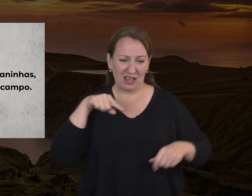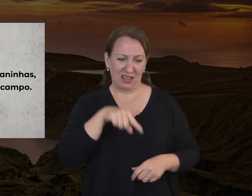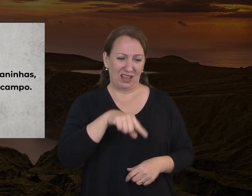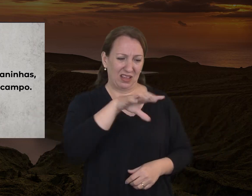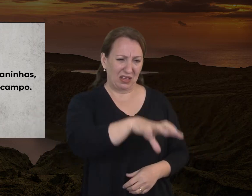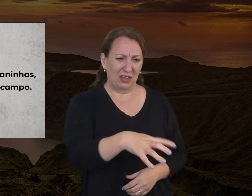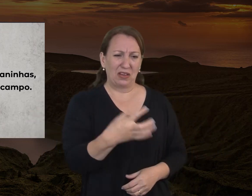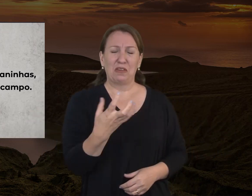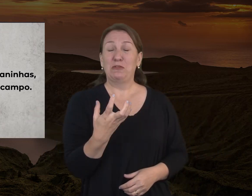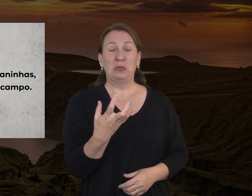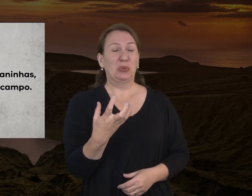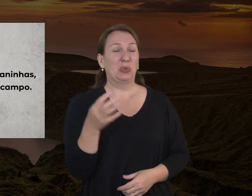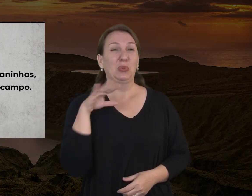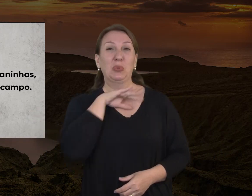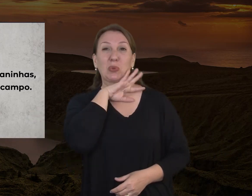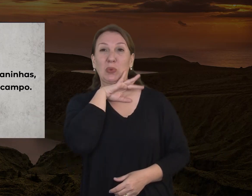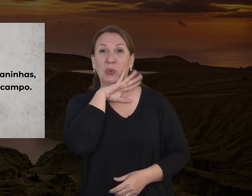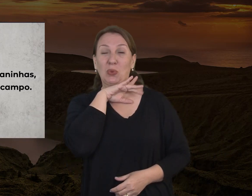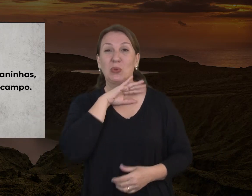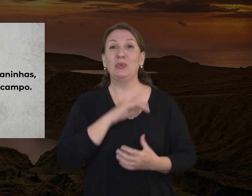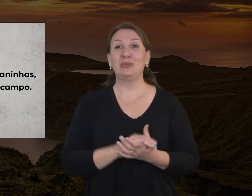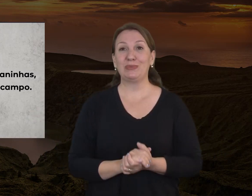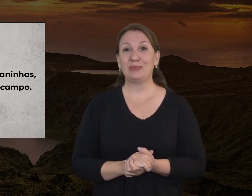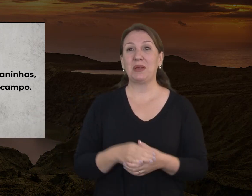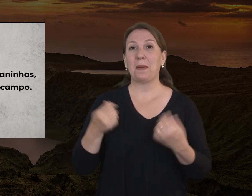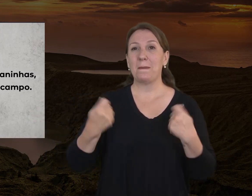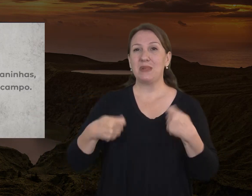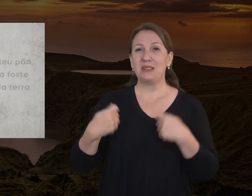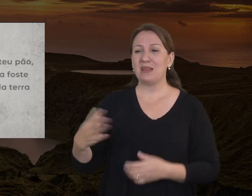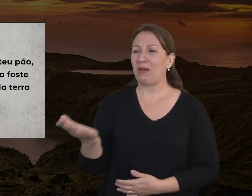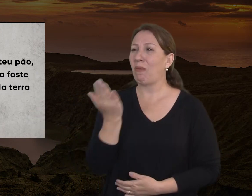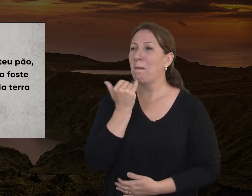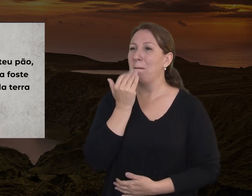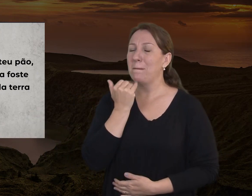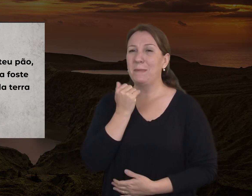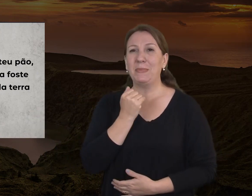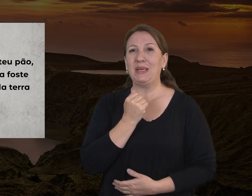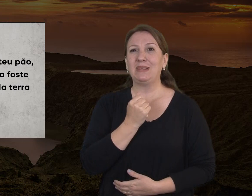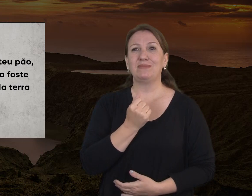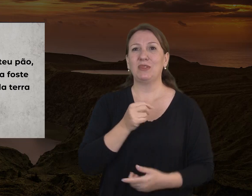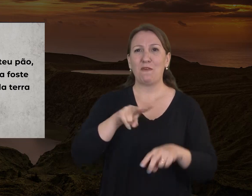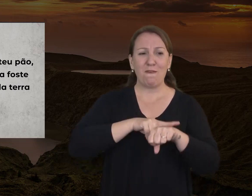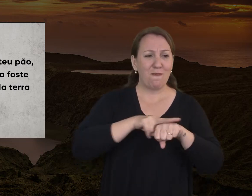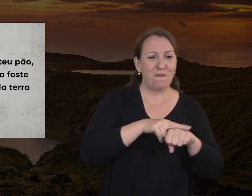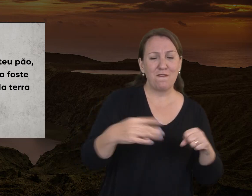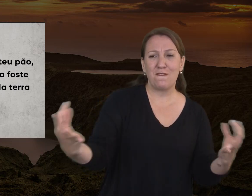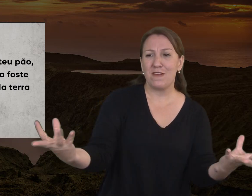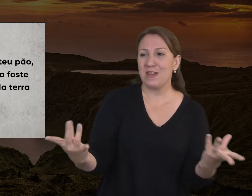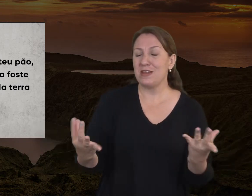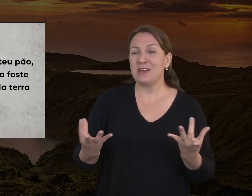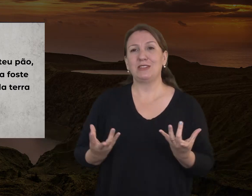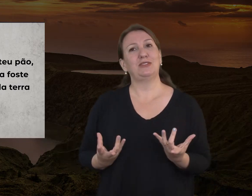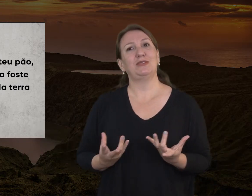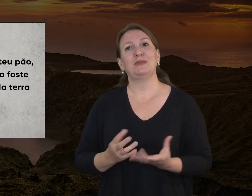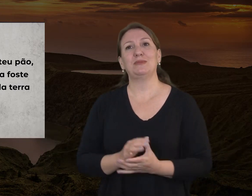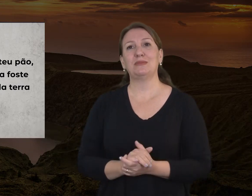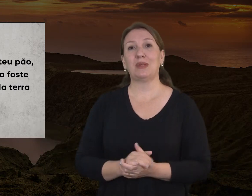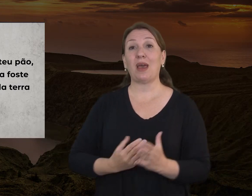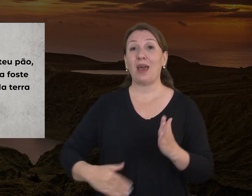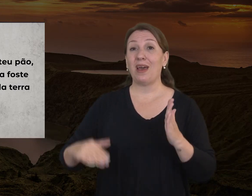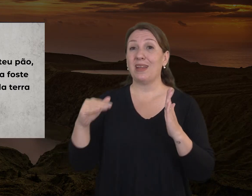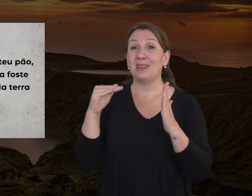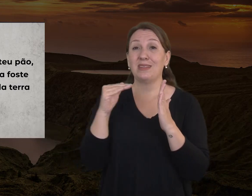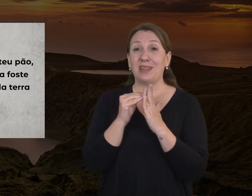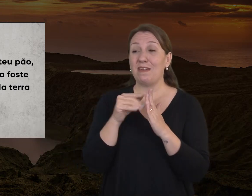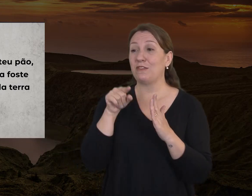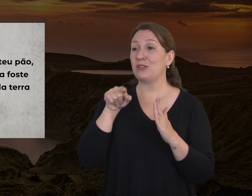e tu terás de comer das plantas do campo. Com o suor do teu rosto comerás o teu pão, até que